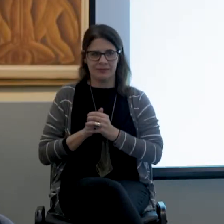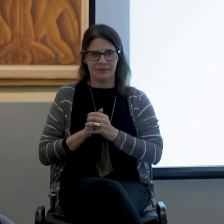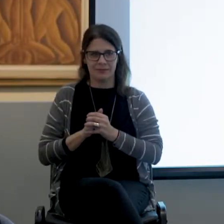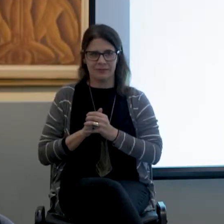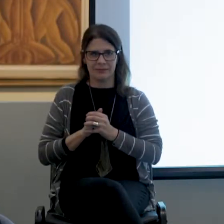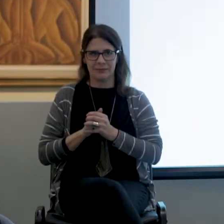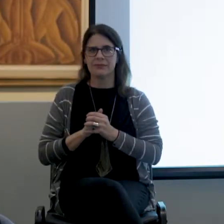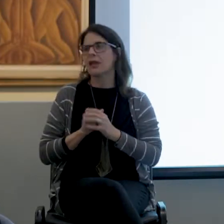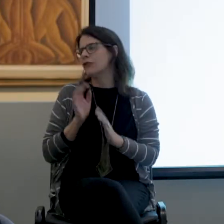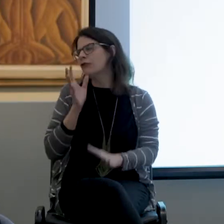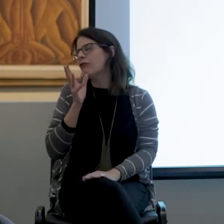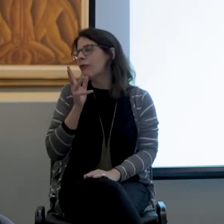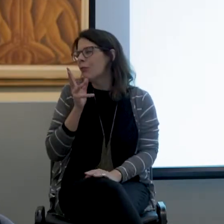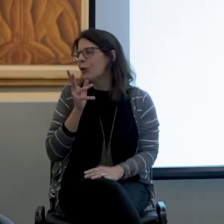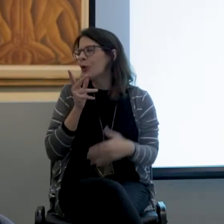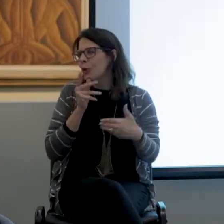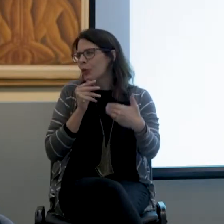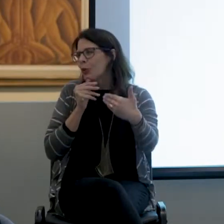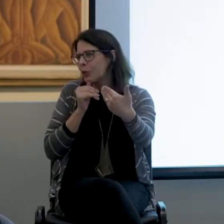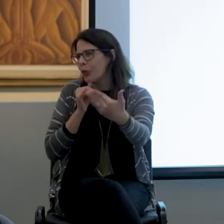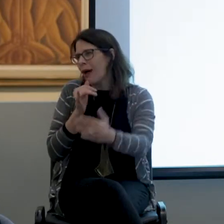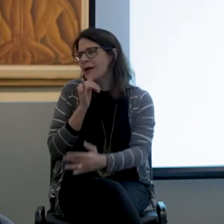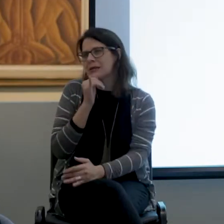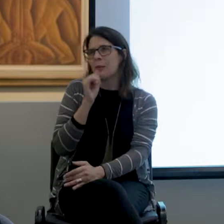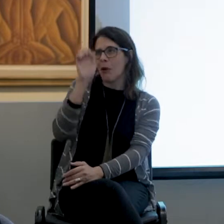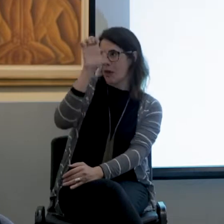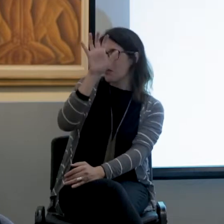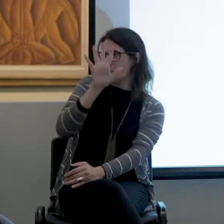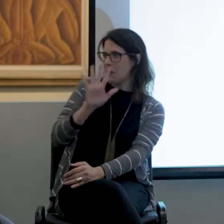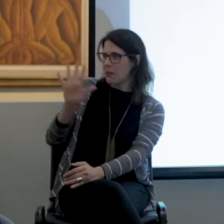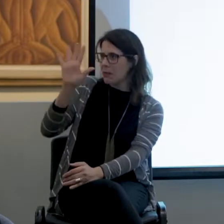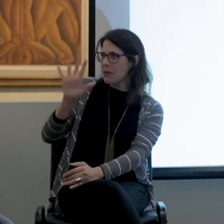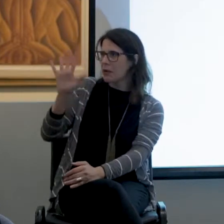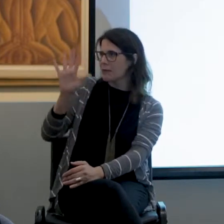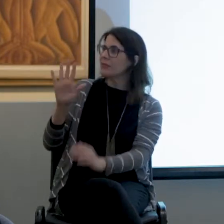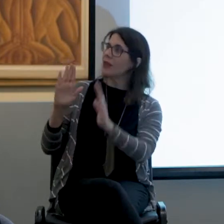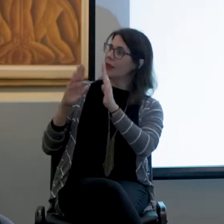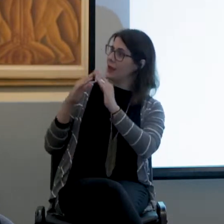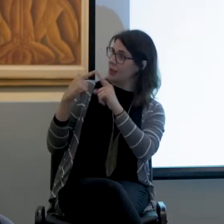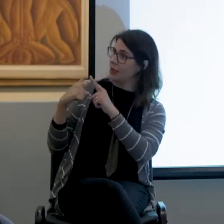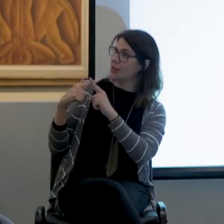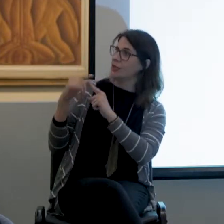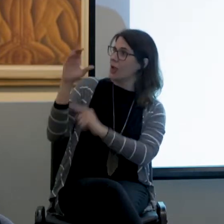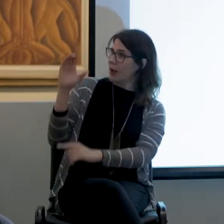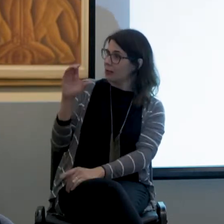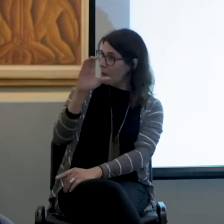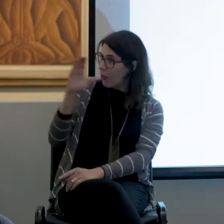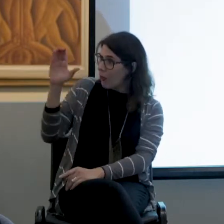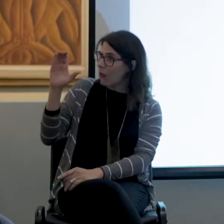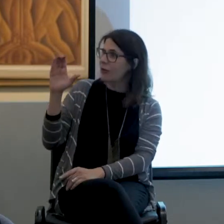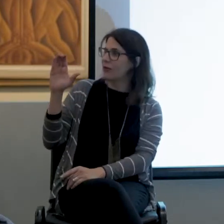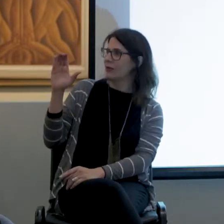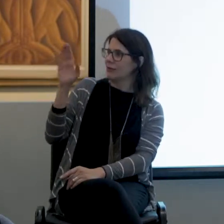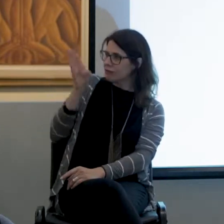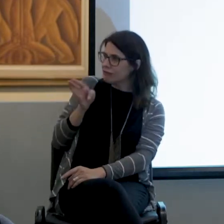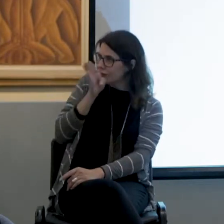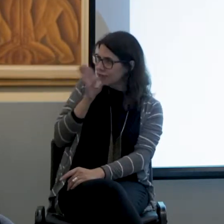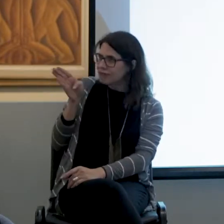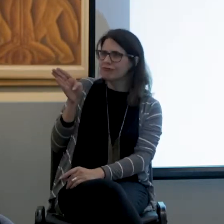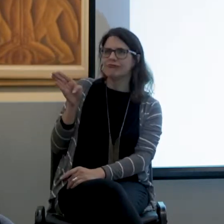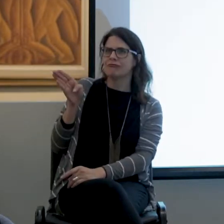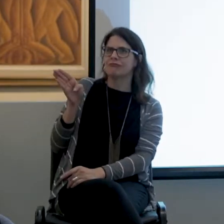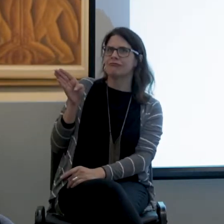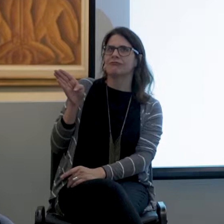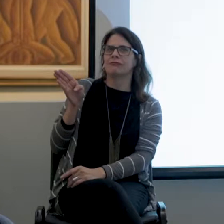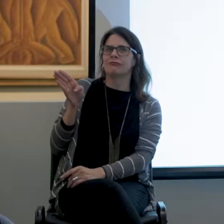por exemplo, no caso da Europa, que nós estamos tratando, a Europa católica, cristã, romper com as